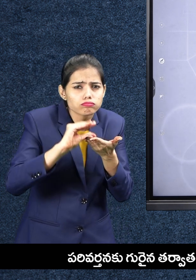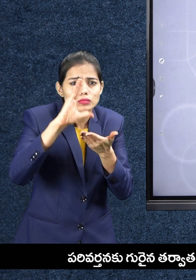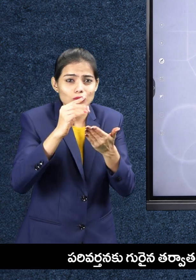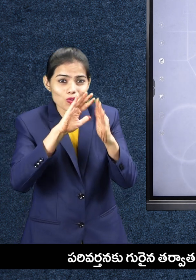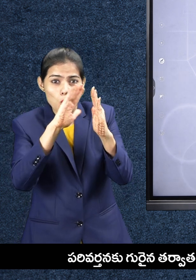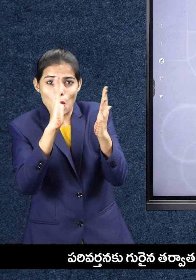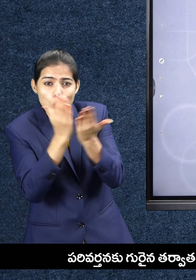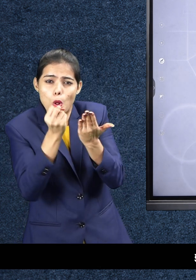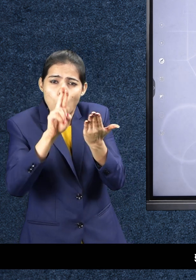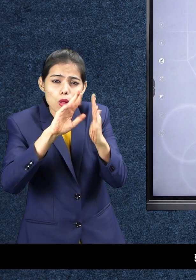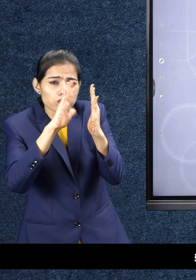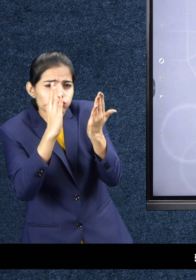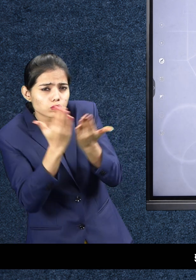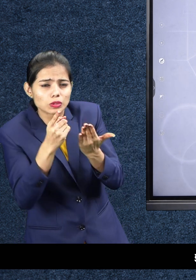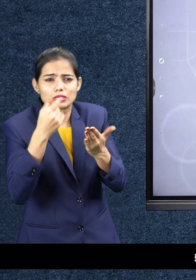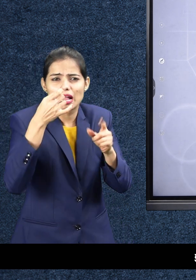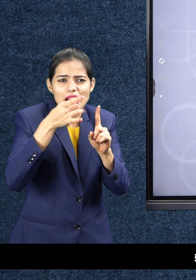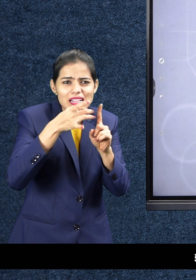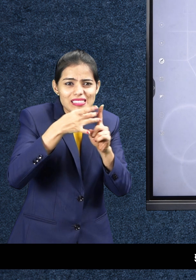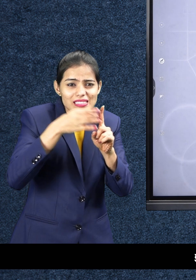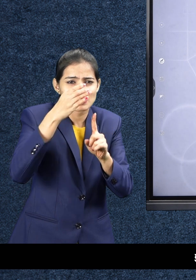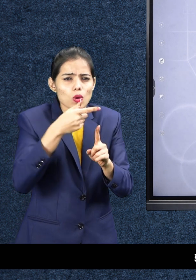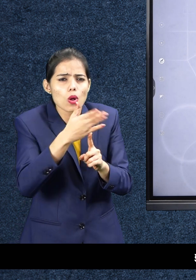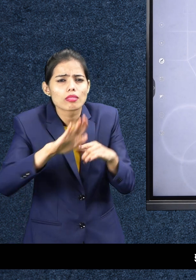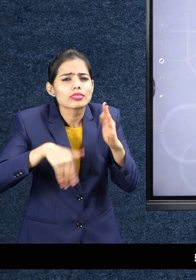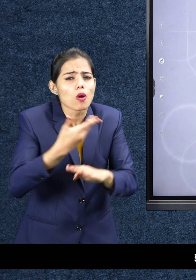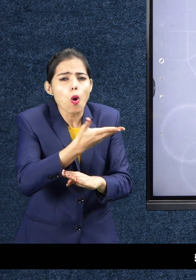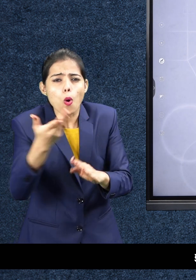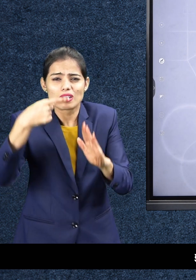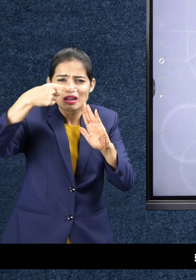ఉపరితల ప్రాంతాలను కనుక్కోవటం వంటి సమస్యలను పరిష్కరిస్తారు.